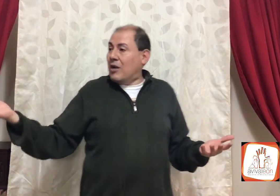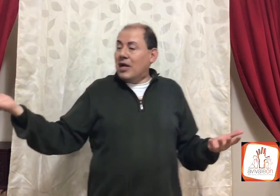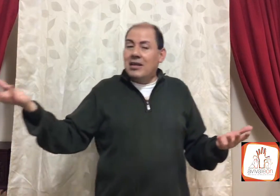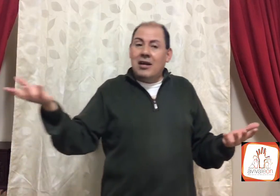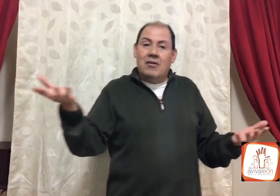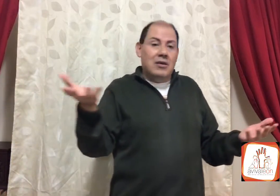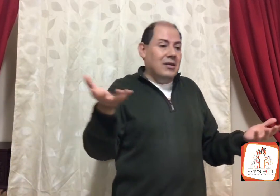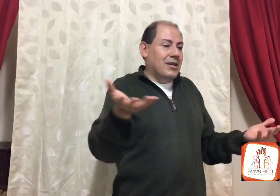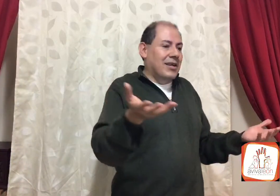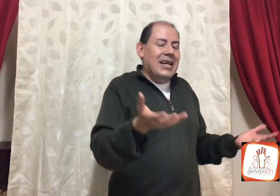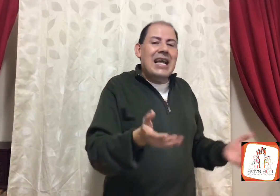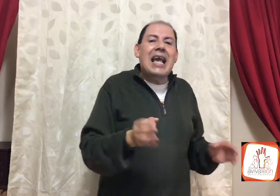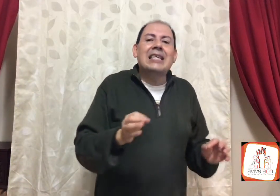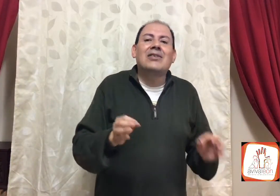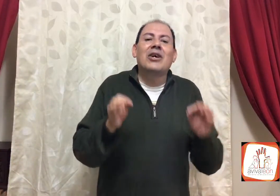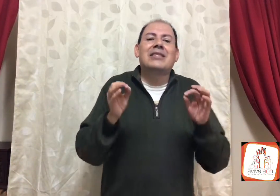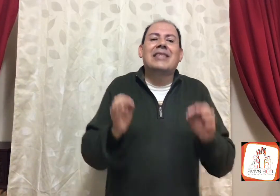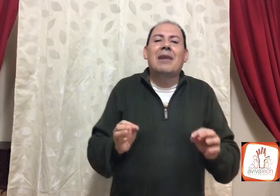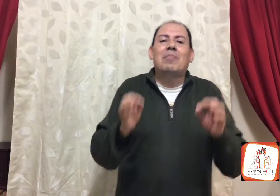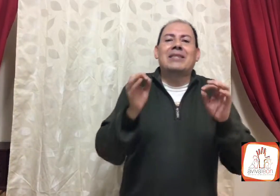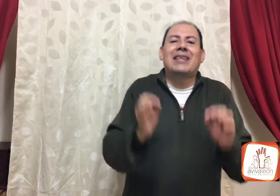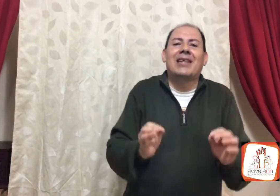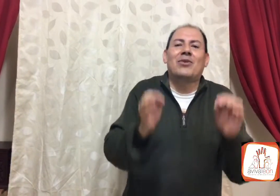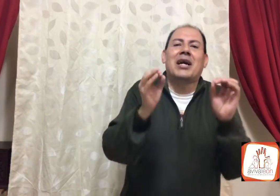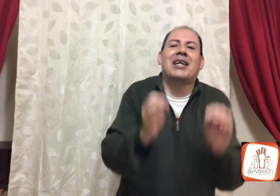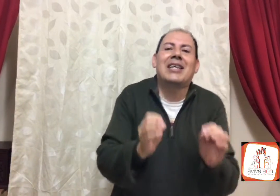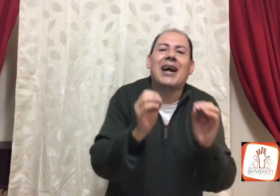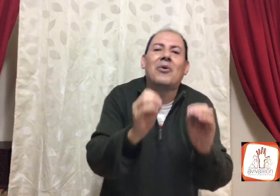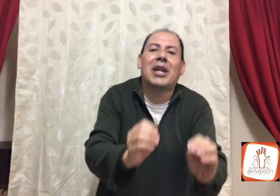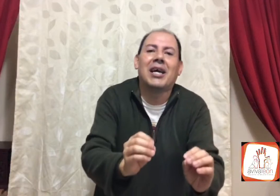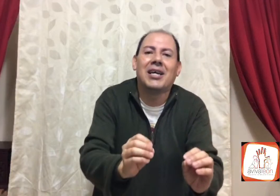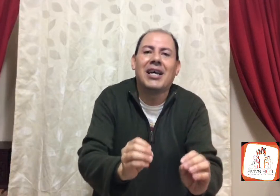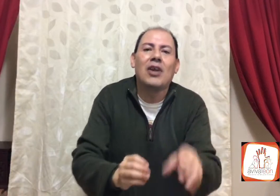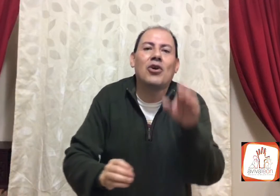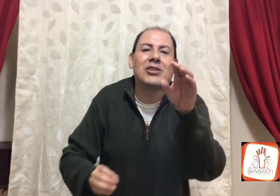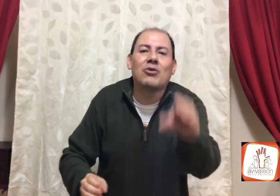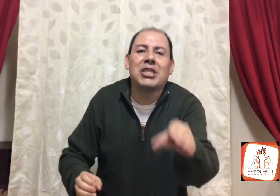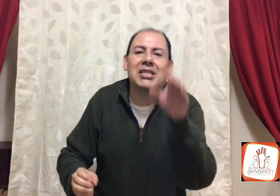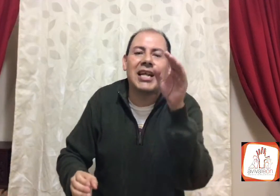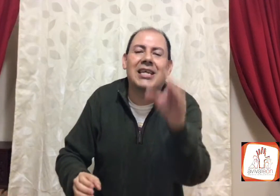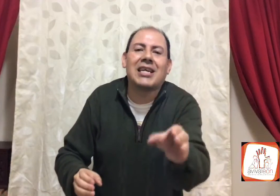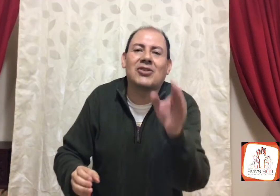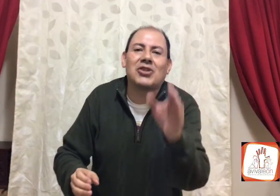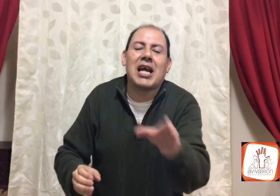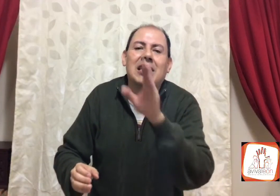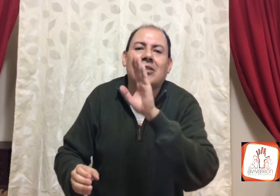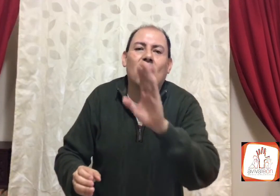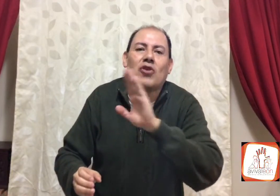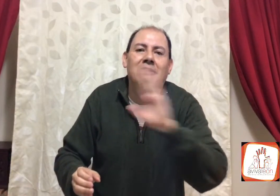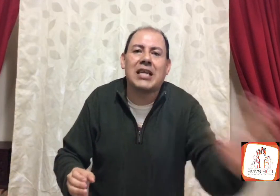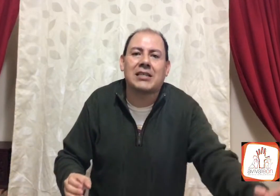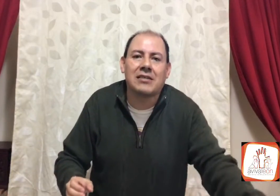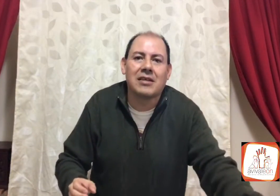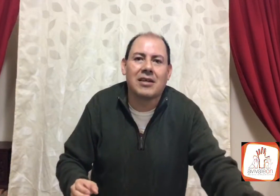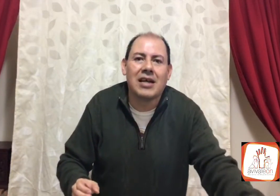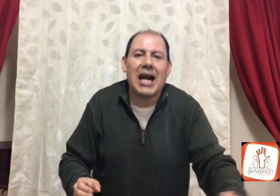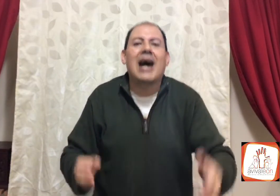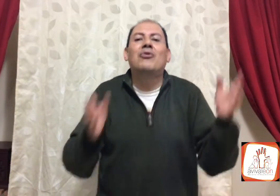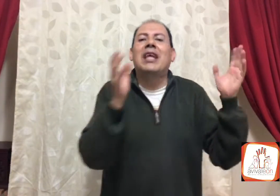lo que tengo, eso está pasando aquí y ahora, lo escuchas en las redes sociales todos los días, aún de